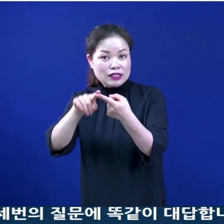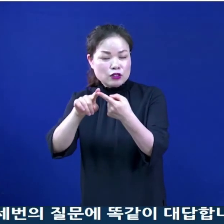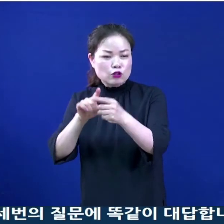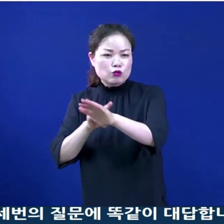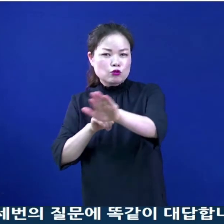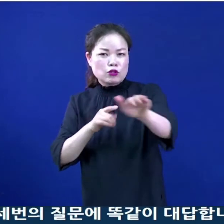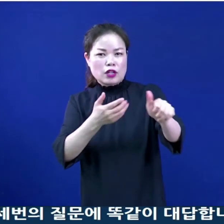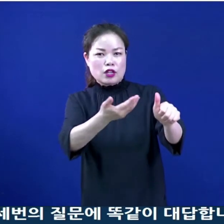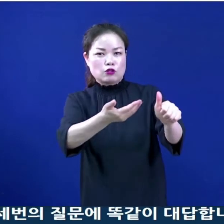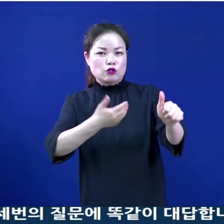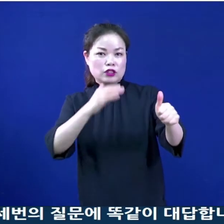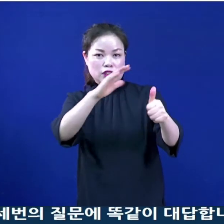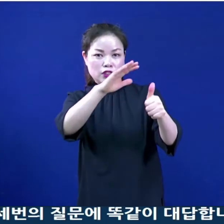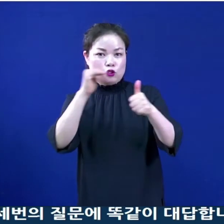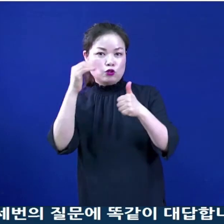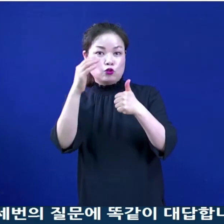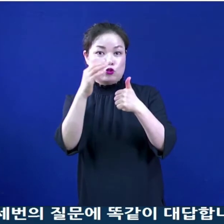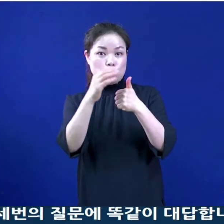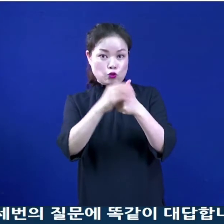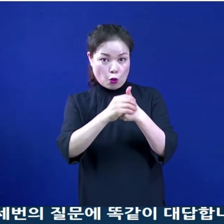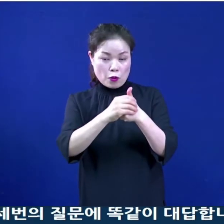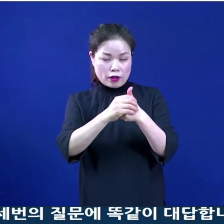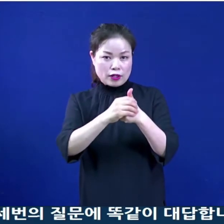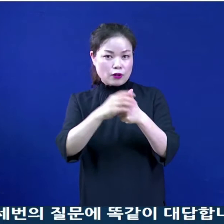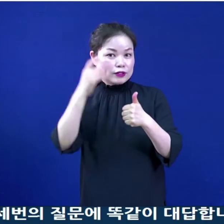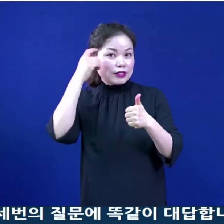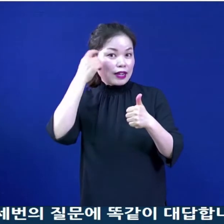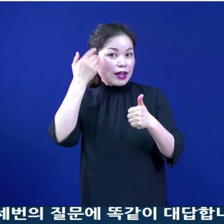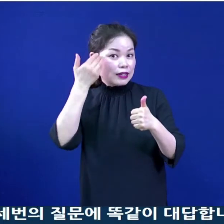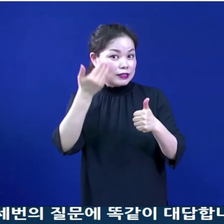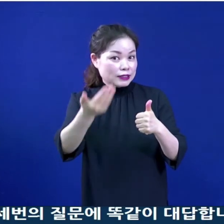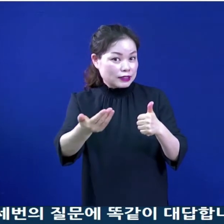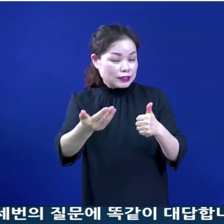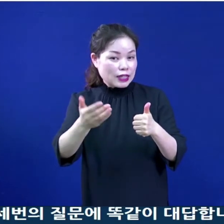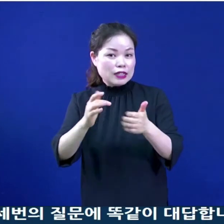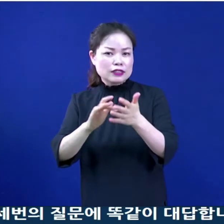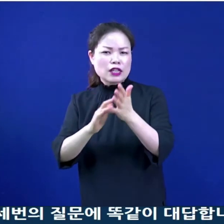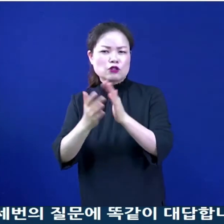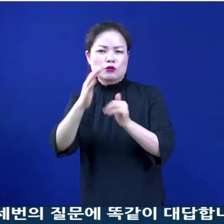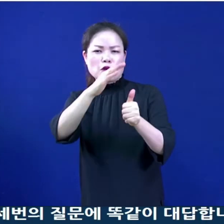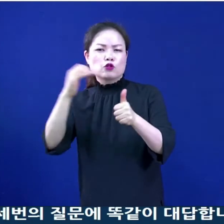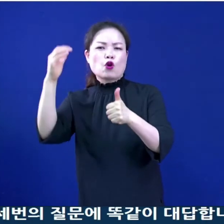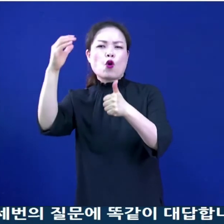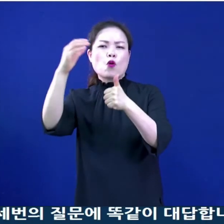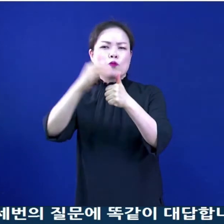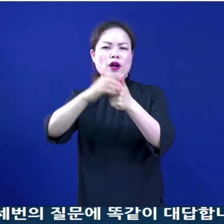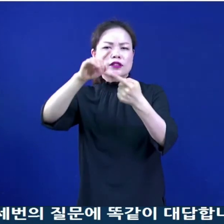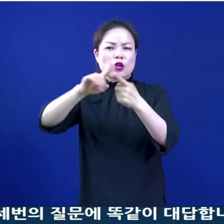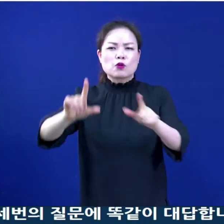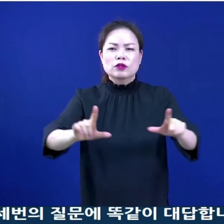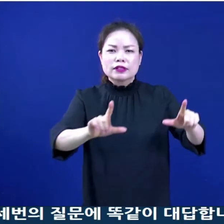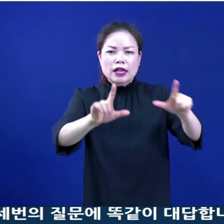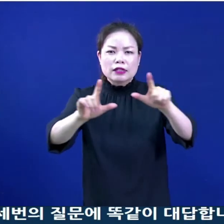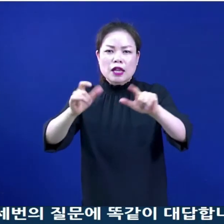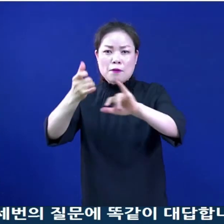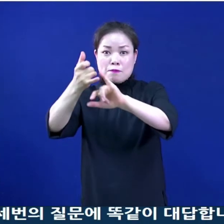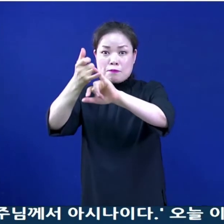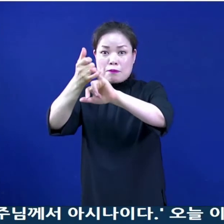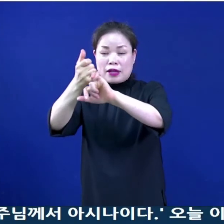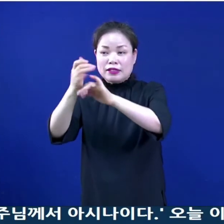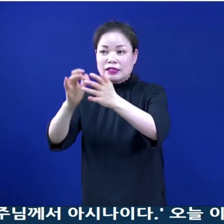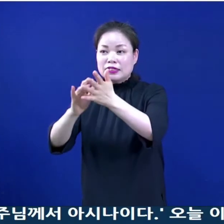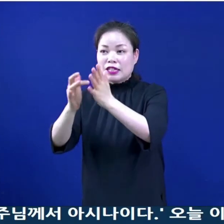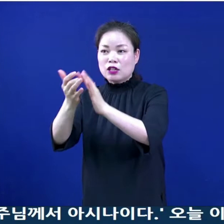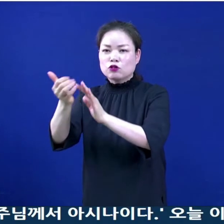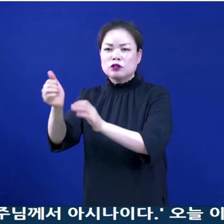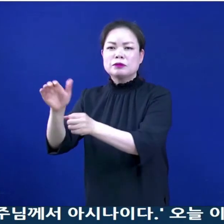우리에게 주시는 소명의 유일한 조건으로 삼았을까요? 예수님의 소명을 따라 사는 사람은 반드시 예수님을 사랑하는